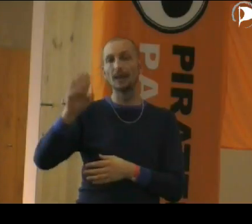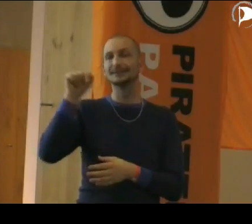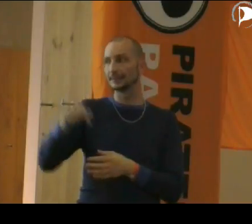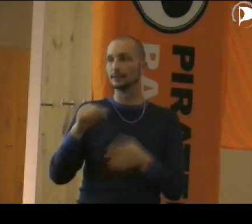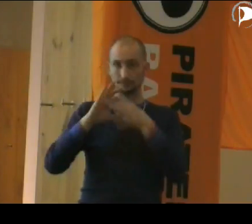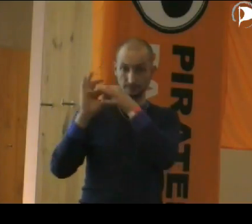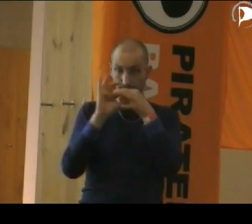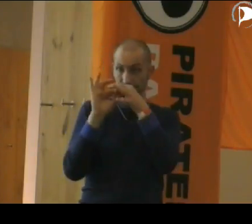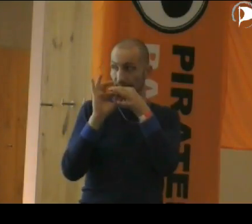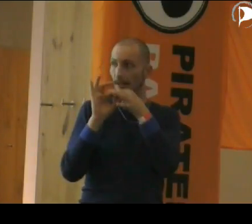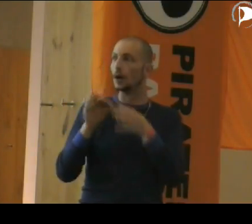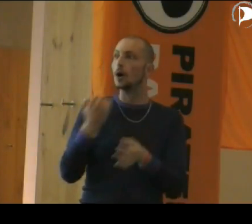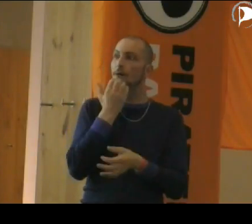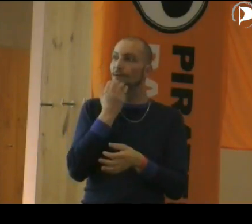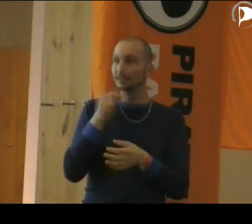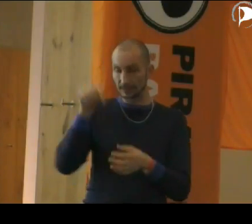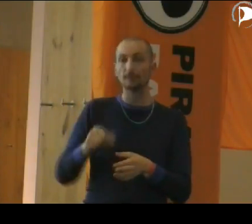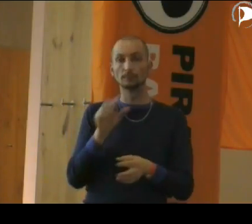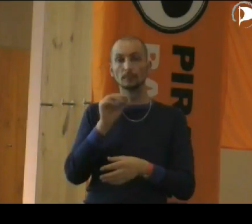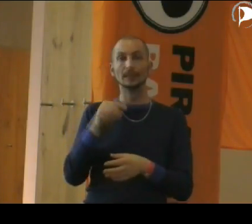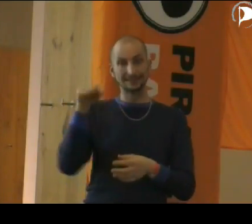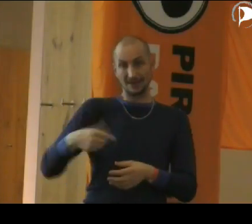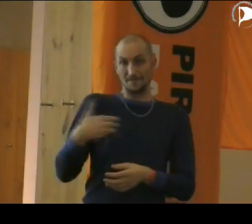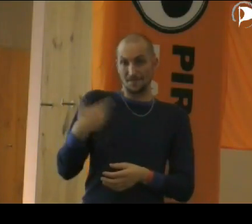ich hoffe ich konnte eine frage zur